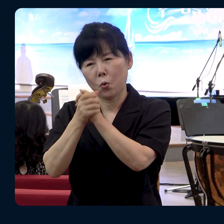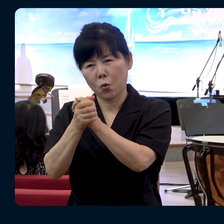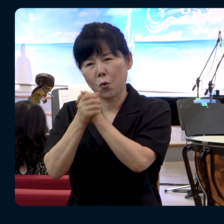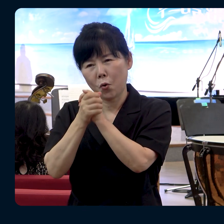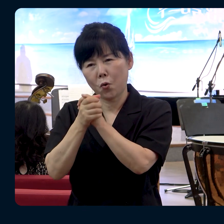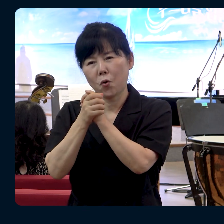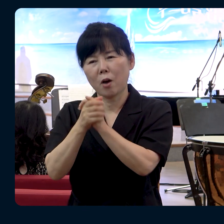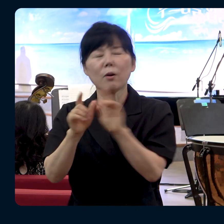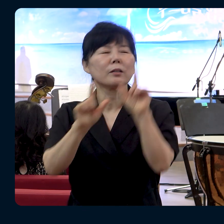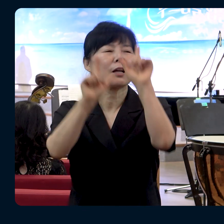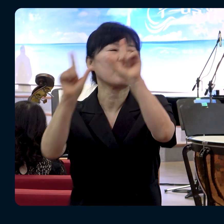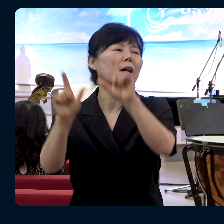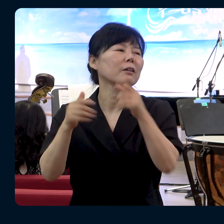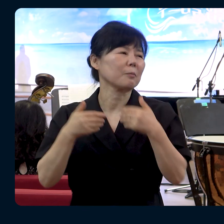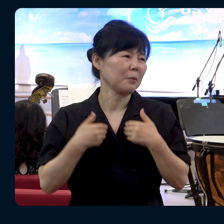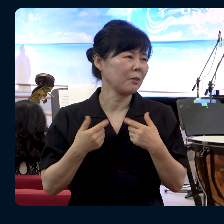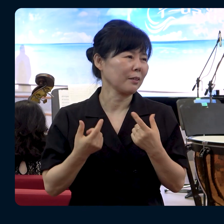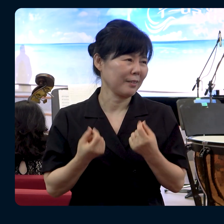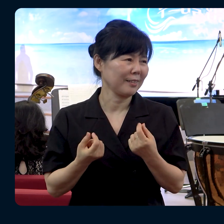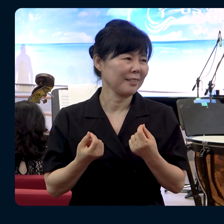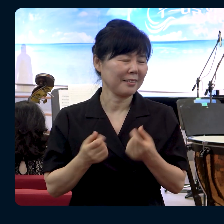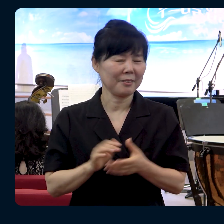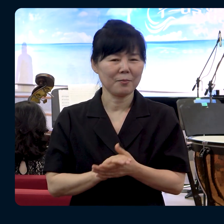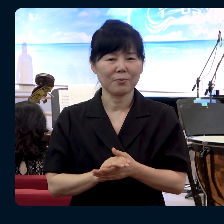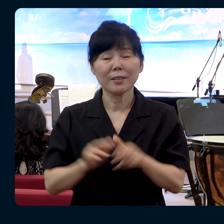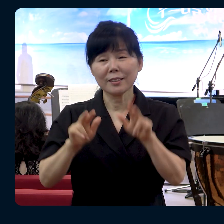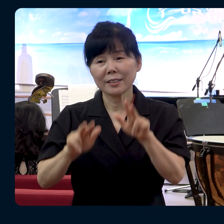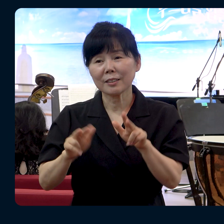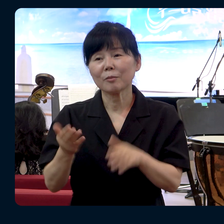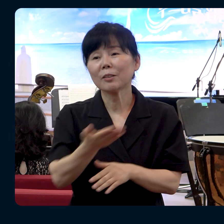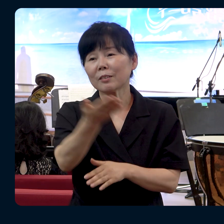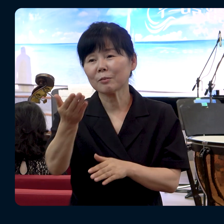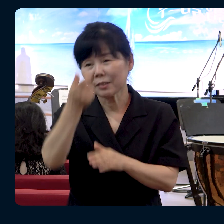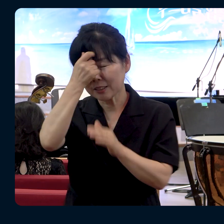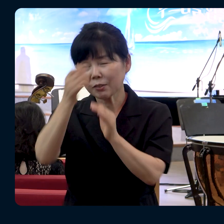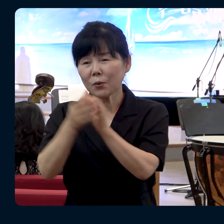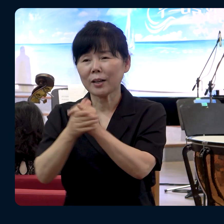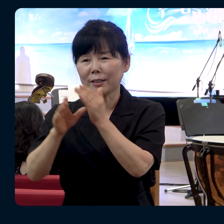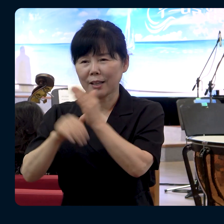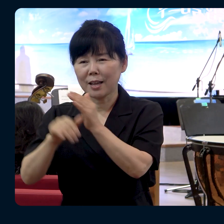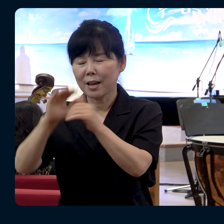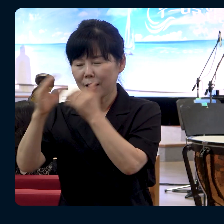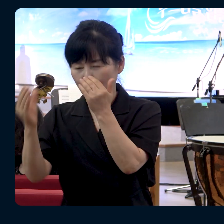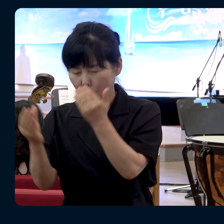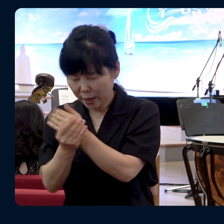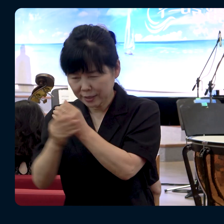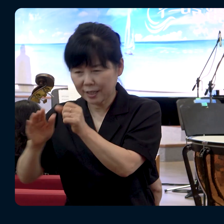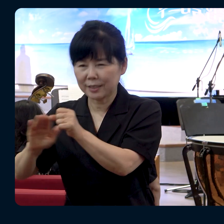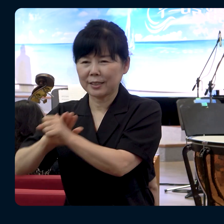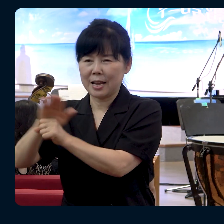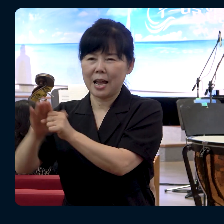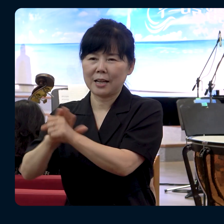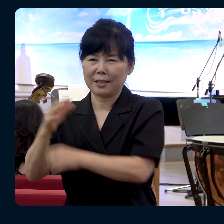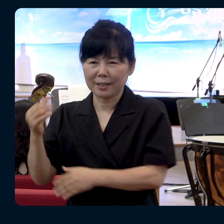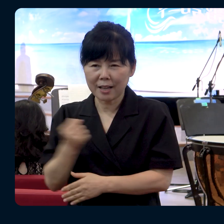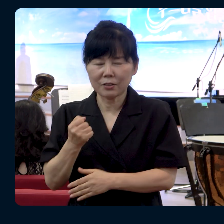될 것입니다. 우리 함께 이 시간 기도할 때 하나님의 완전한 사랑으로 새롭게 되는, 창조되는 그런 은혜가 우리